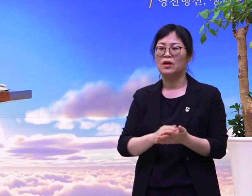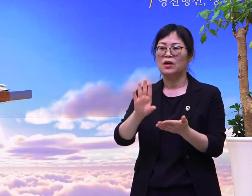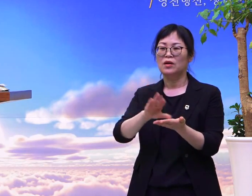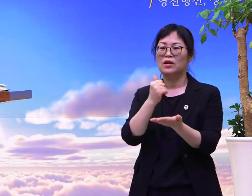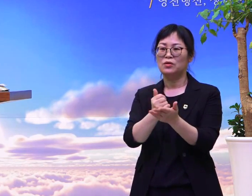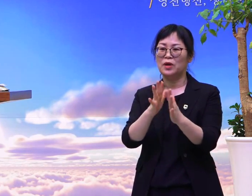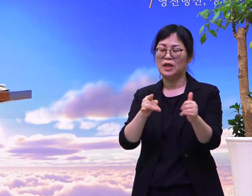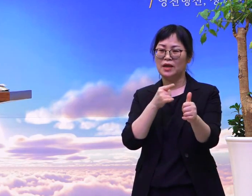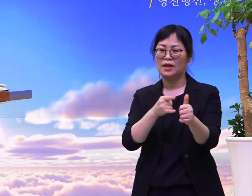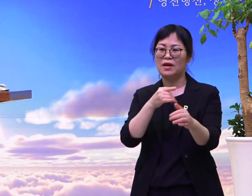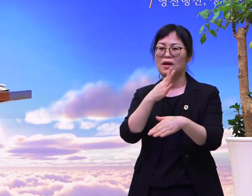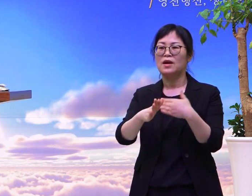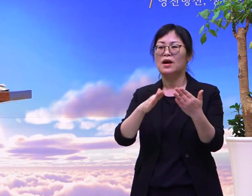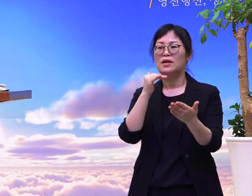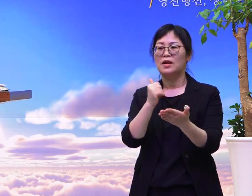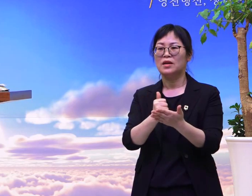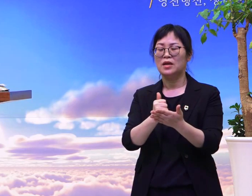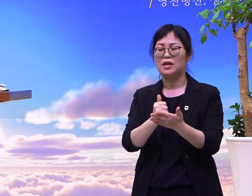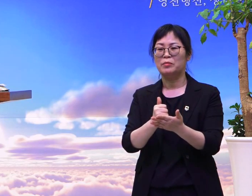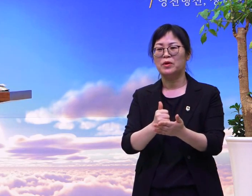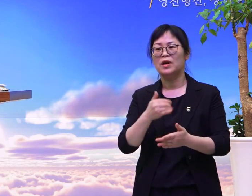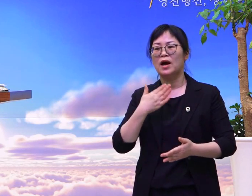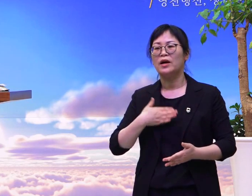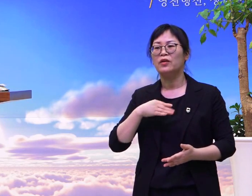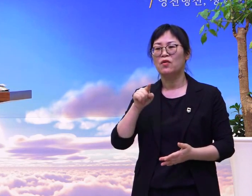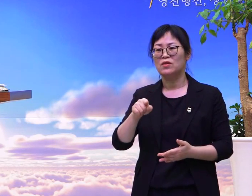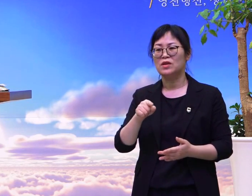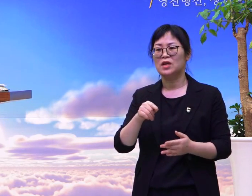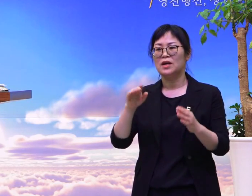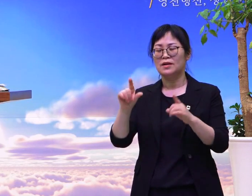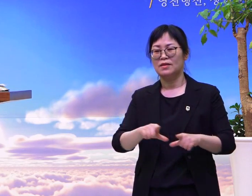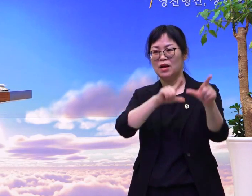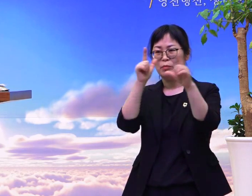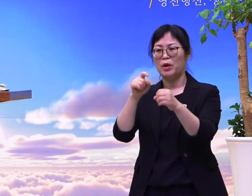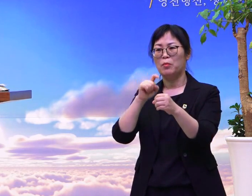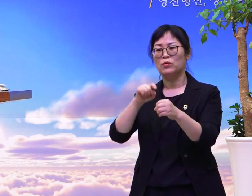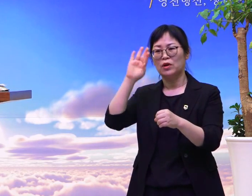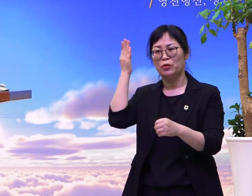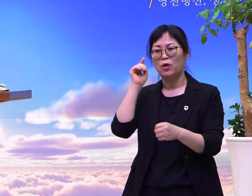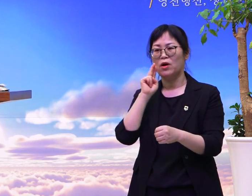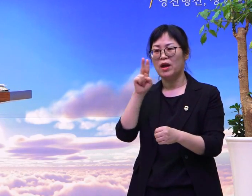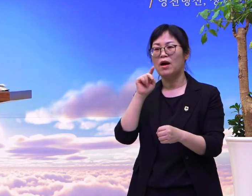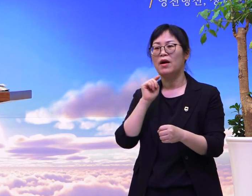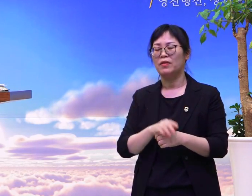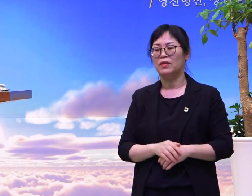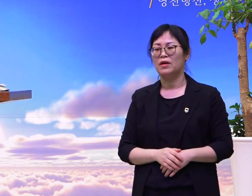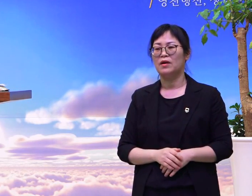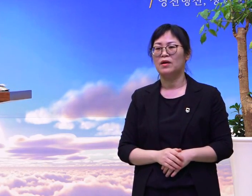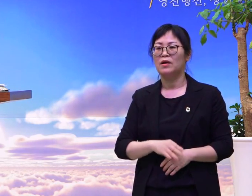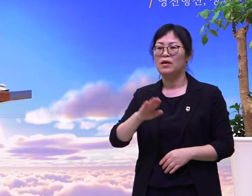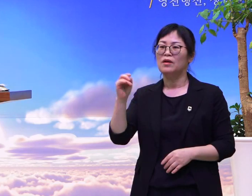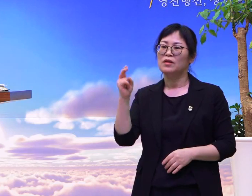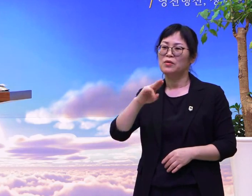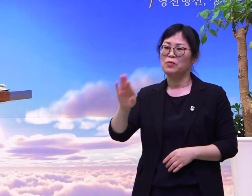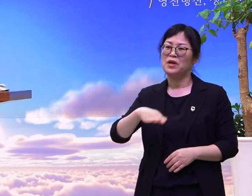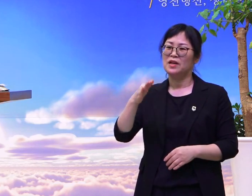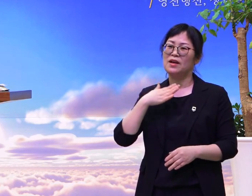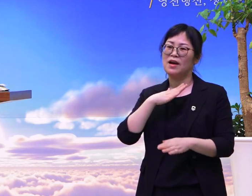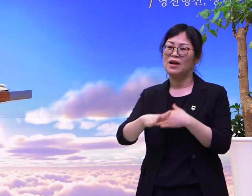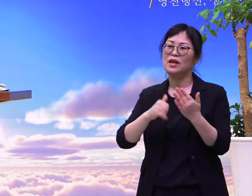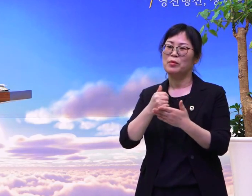하나님을 아는 것, 그것이 그의 인생의 목적이 되어야 한다라고 이야기했습니다. 그리고 우리가 하나님을 안다고